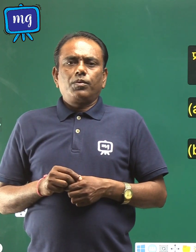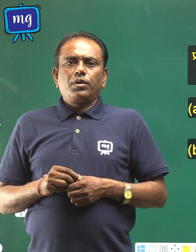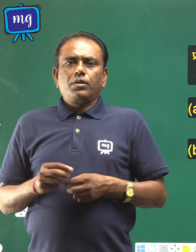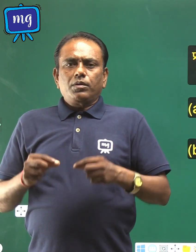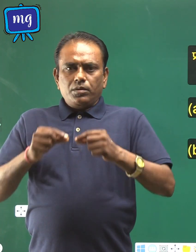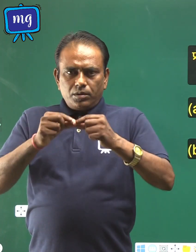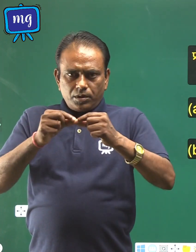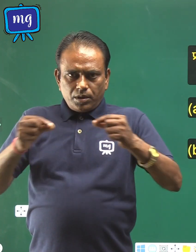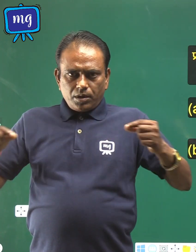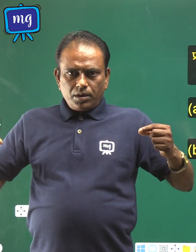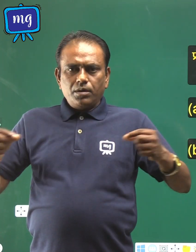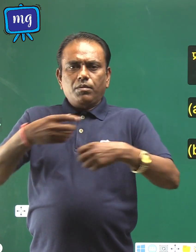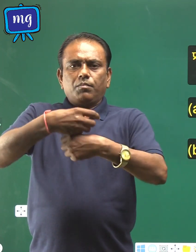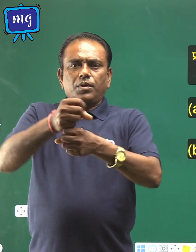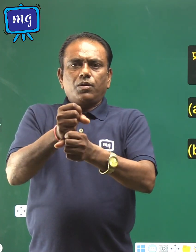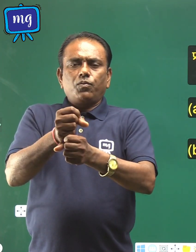रेखाखंड बनाओ।